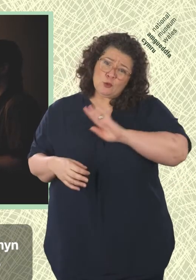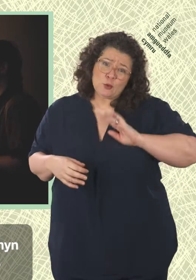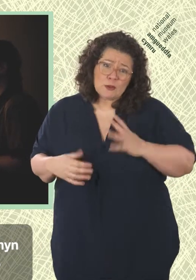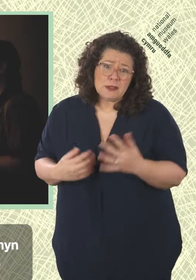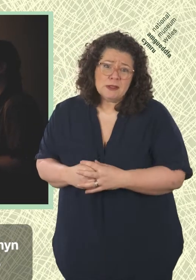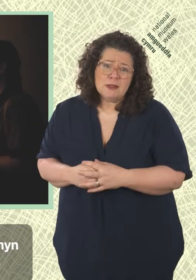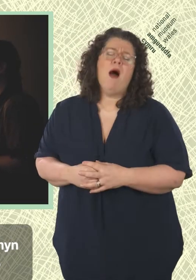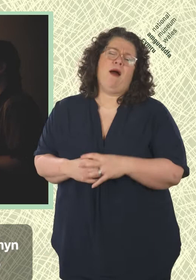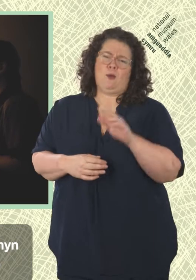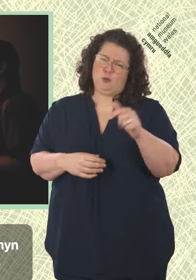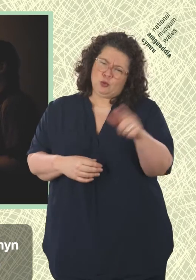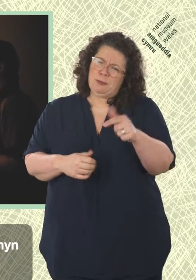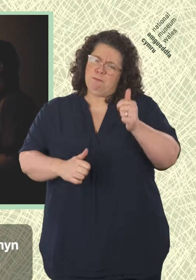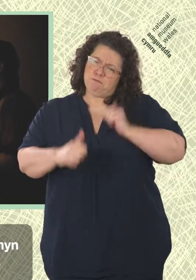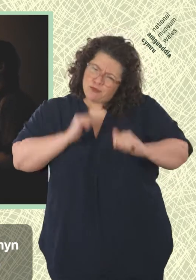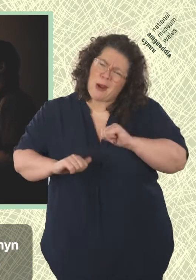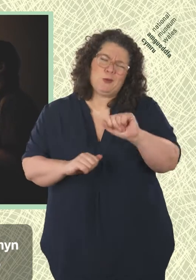fan hyn gyda fi a'i dad.